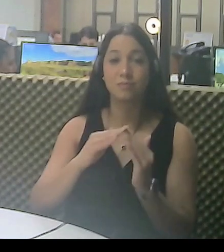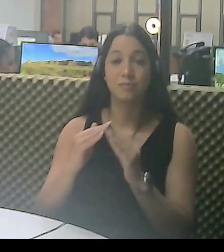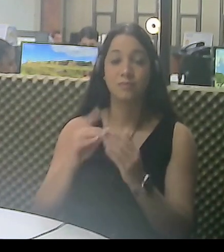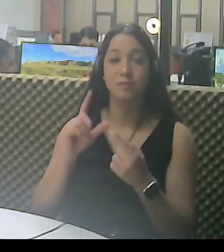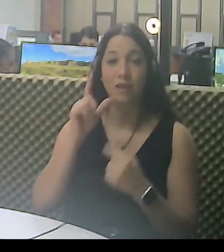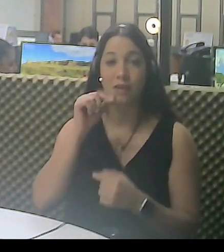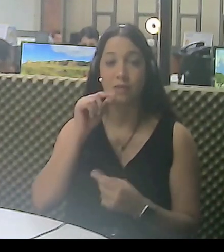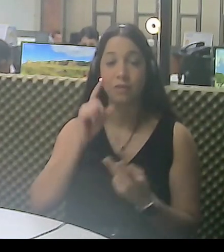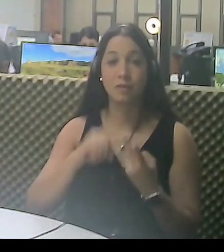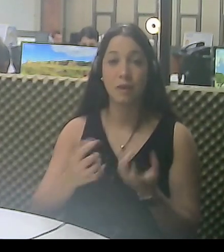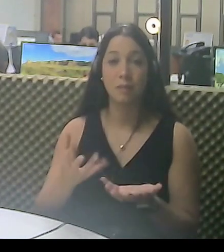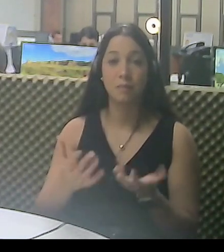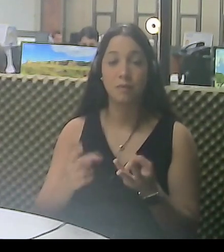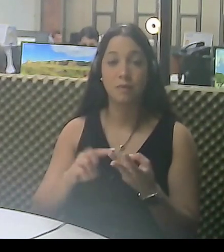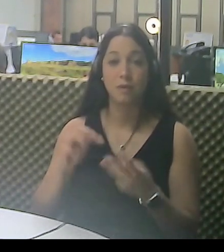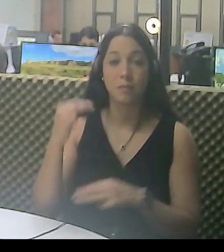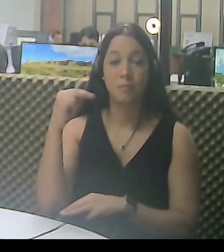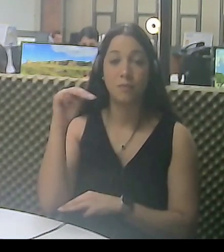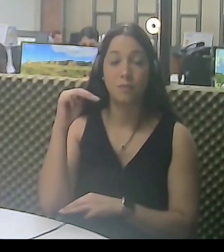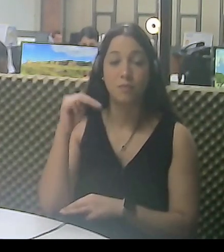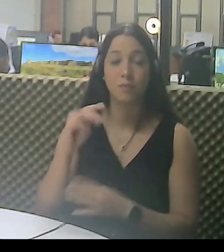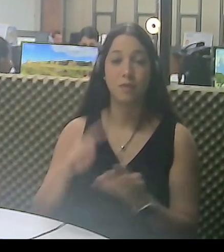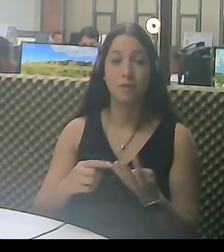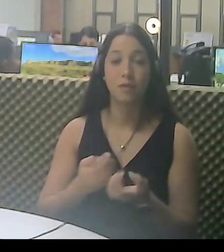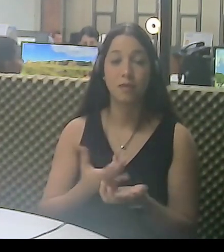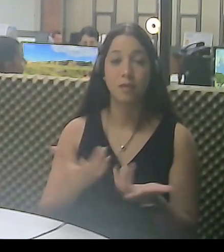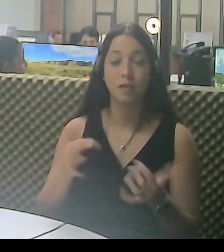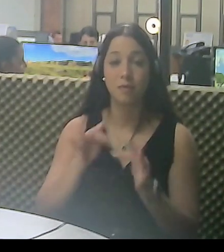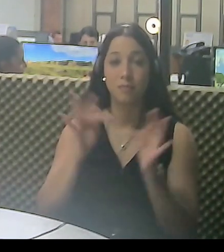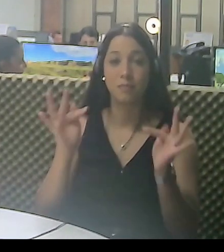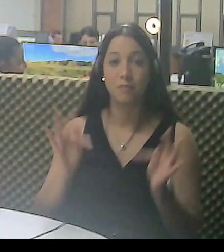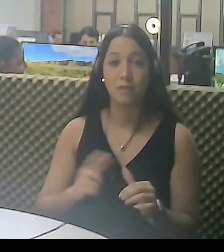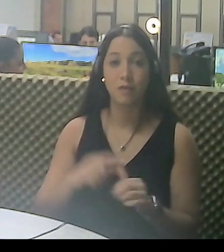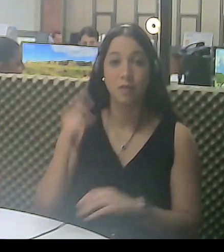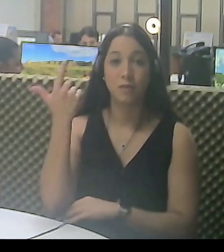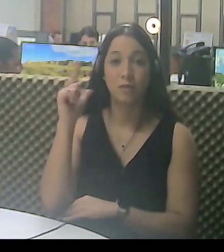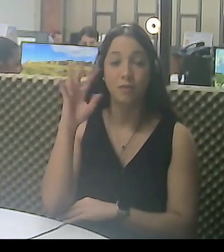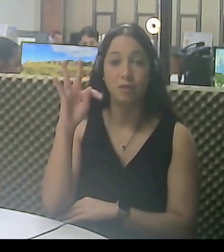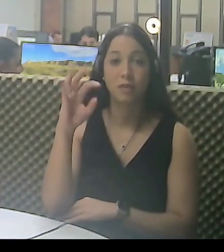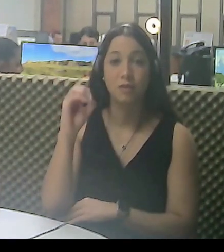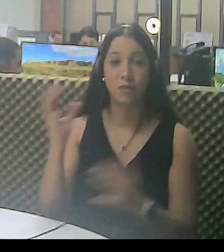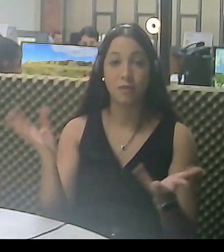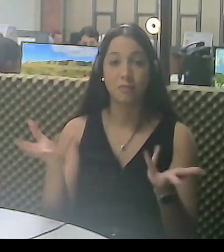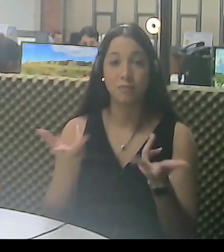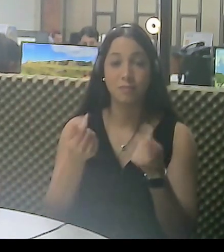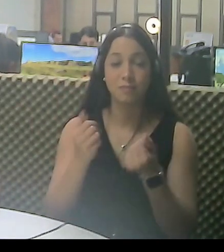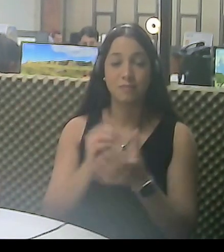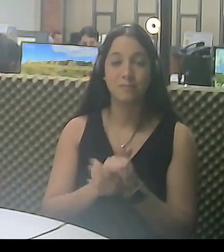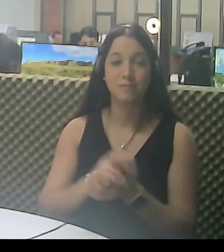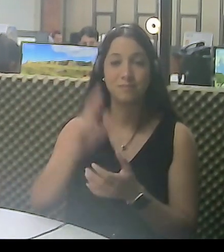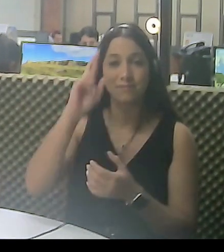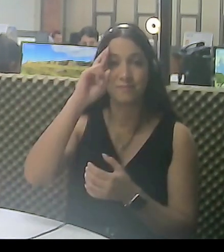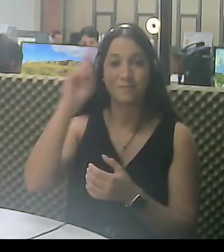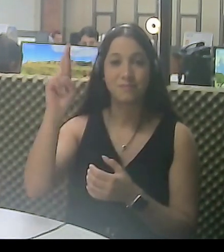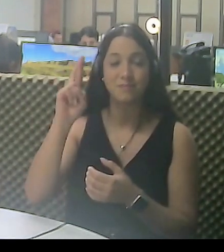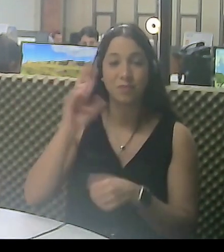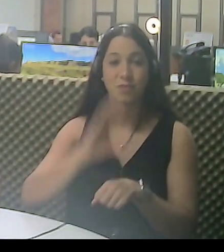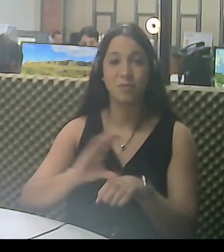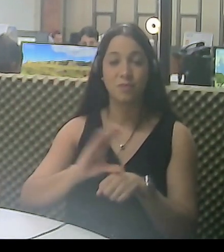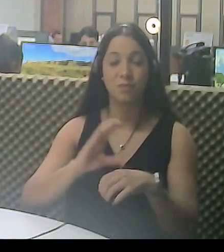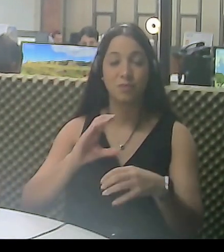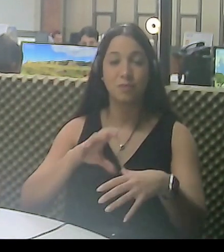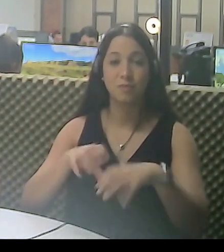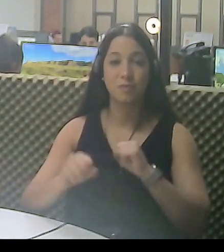Lagoinha, Planalto, Morumbi, Campo Alegre, Luizote, Tocantins e Maravilha. A diretora de Formação